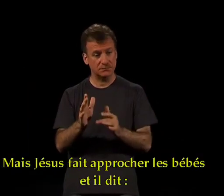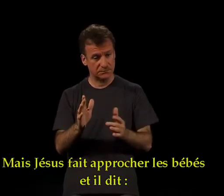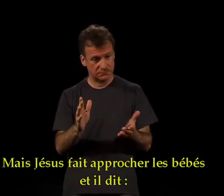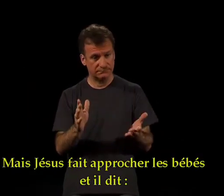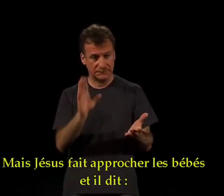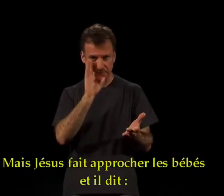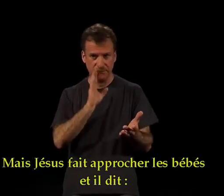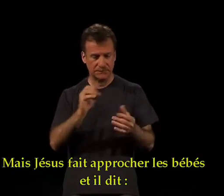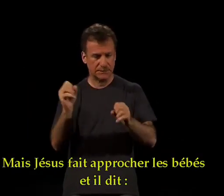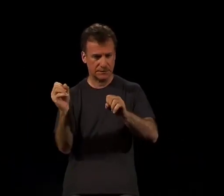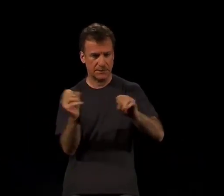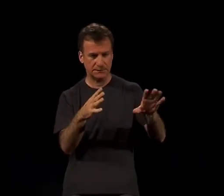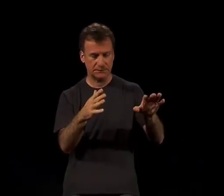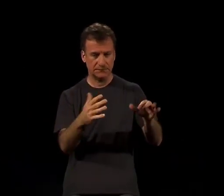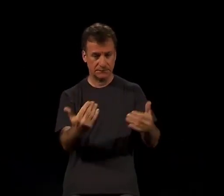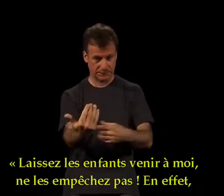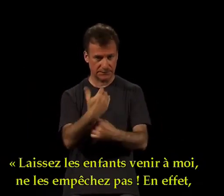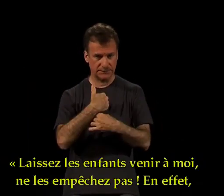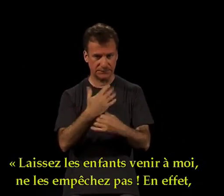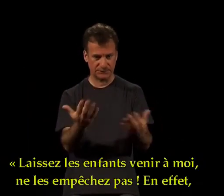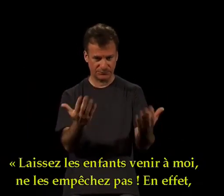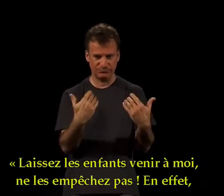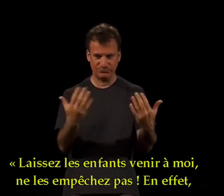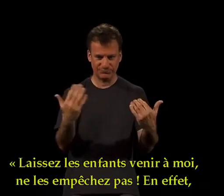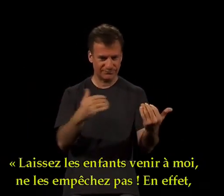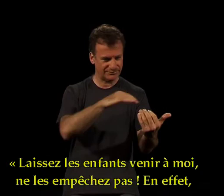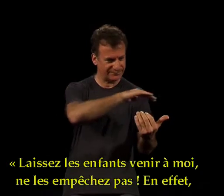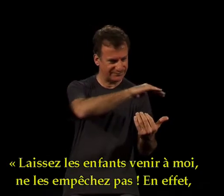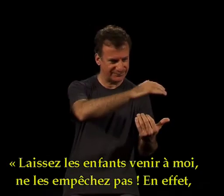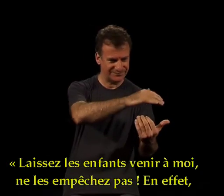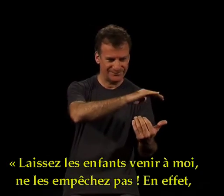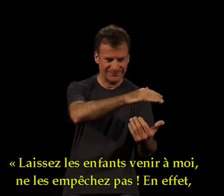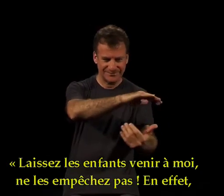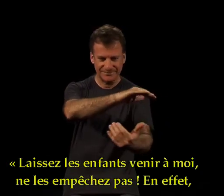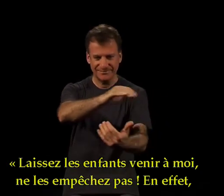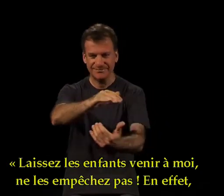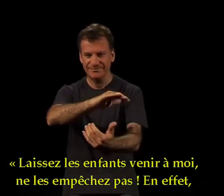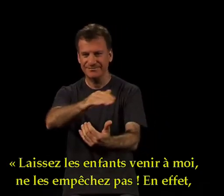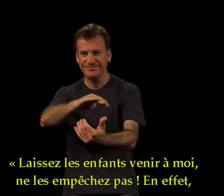Mais Jésus fait approcher les bébés et il dit « Laissez les enfants venir à moi, ne les empêchez pas.